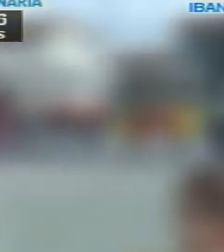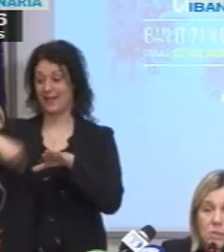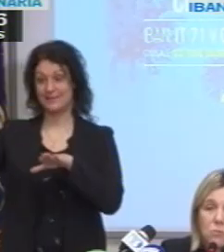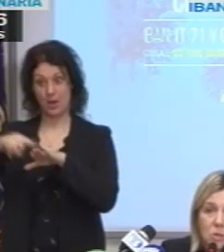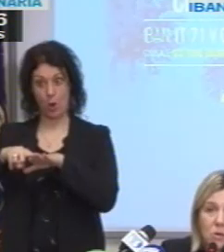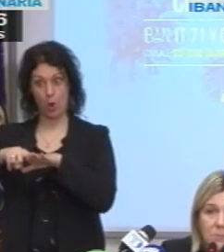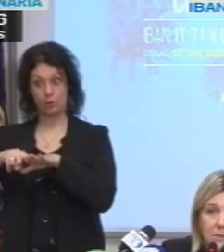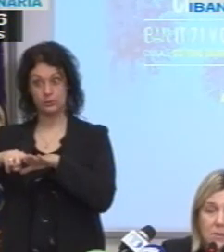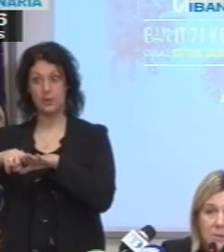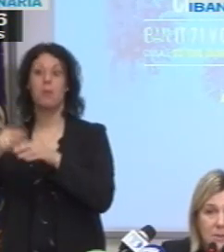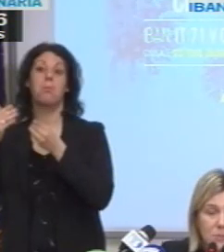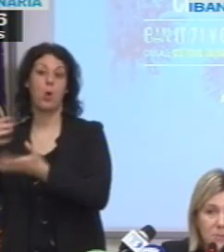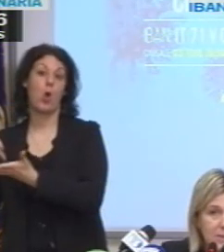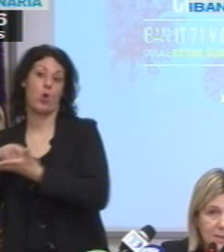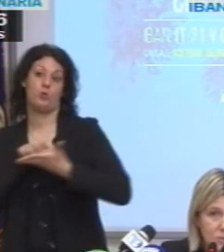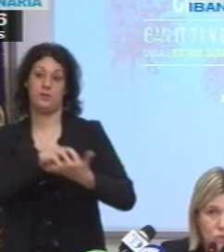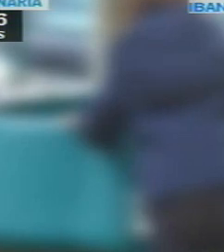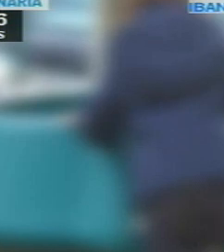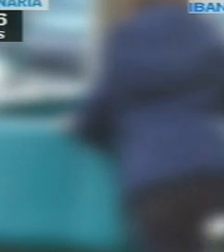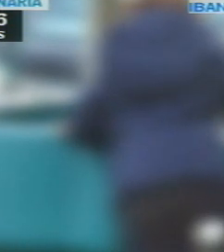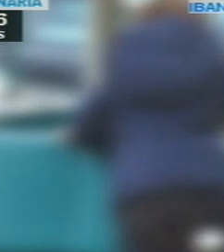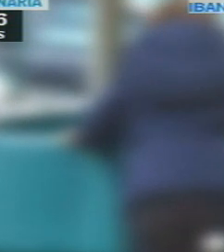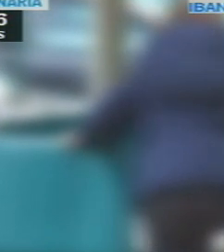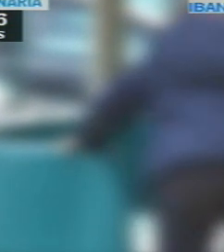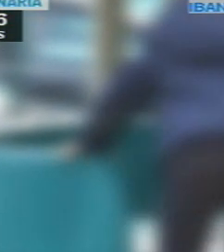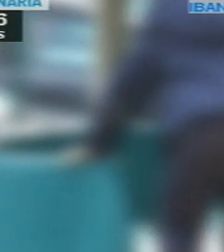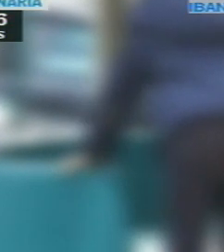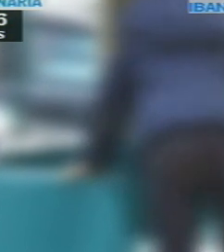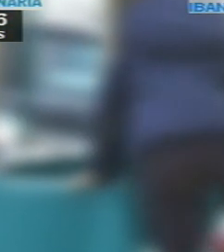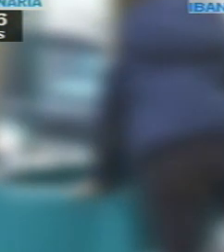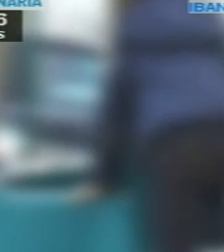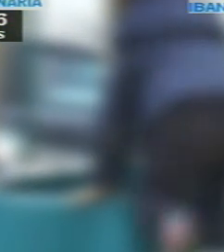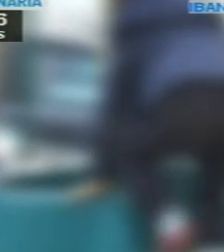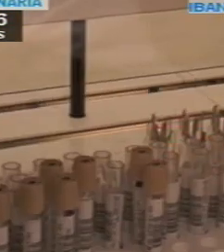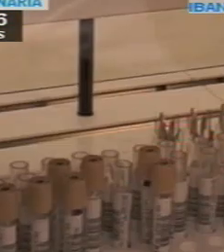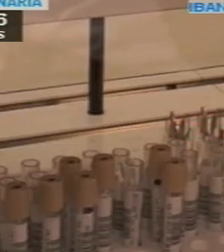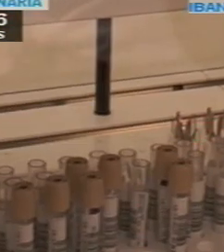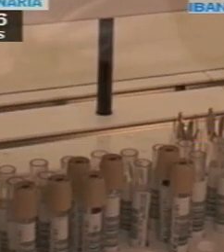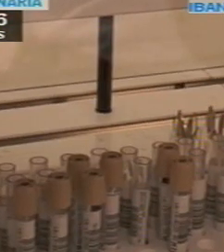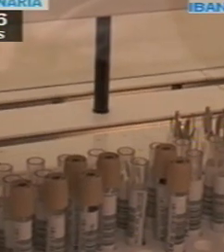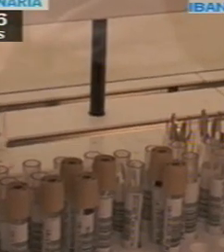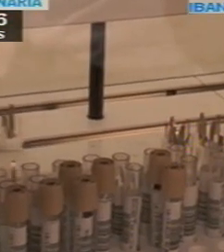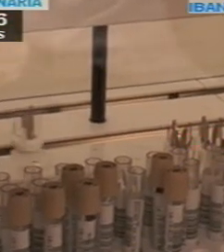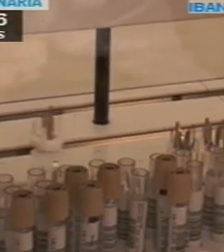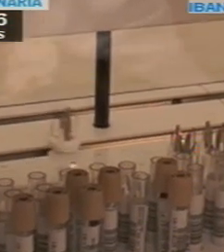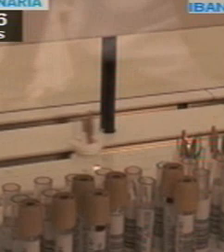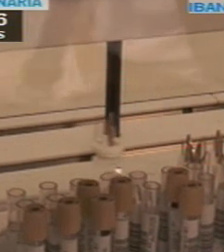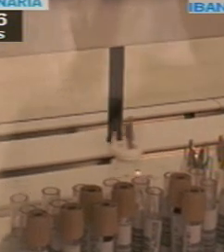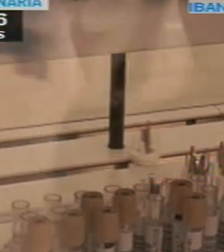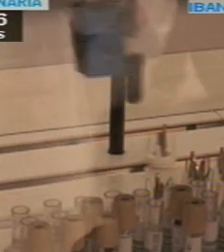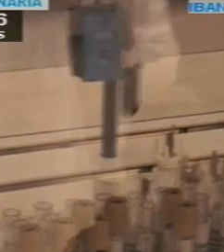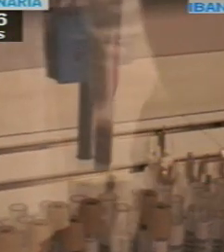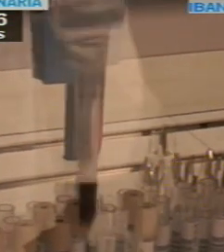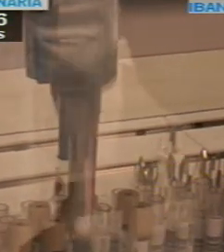durante l'estate. L'assessore Lanzarina è pronta, ma abbiamo bisogno di una copertura a livello nazionale, spiega il governatore, alla partita dei tamponi